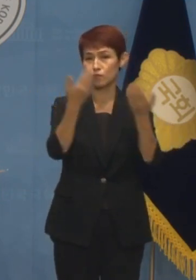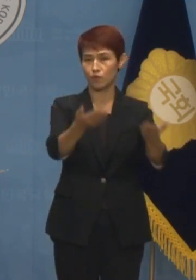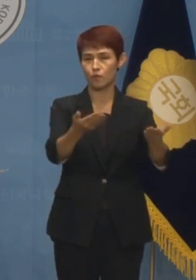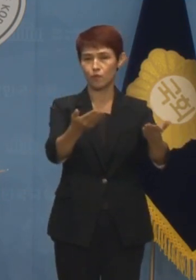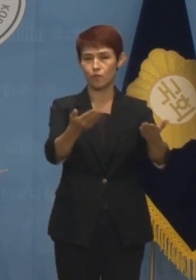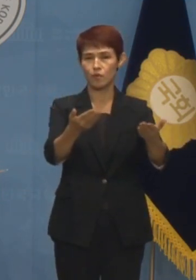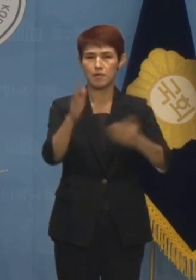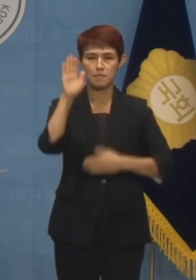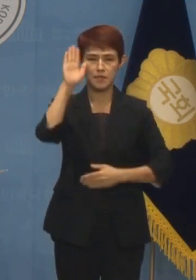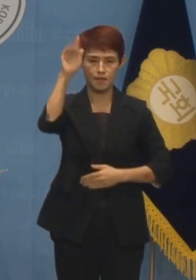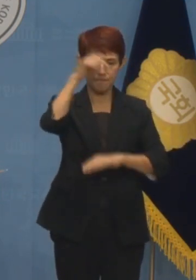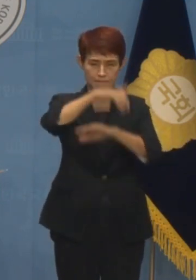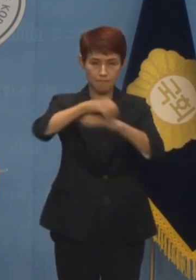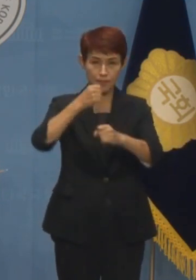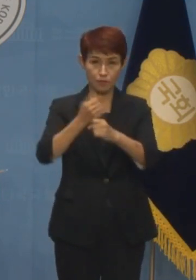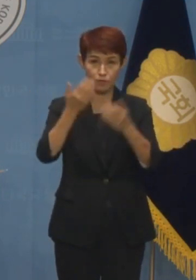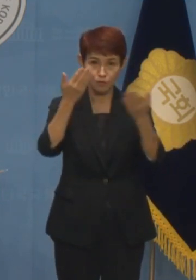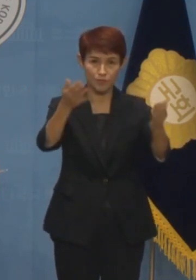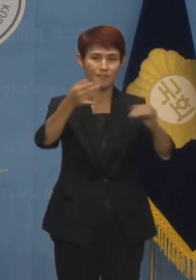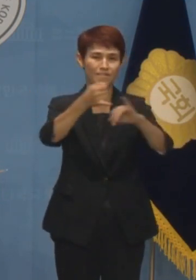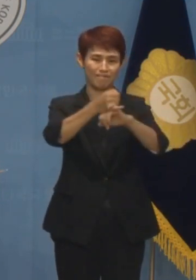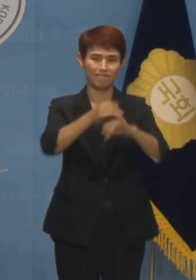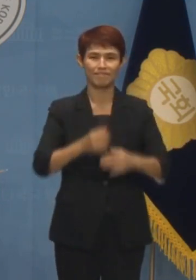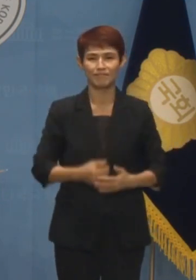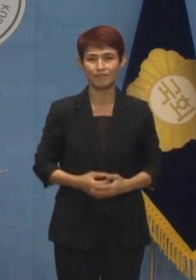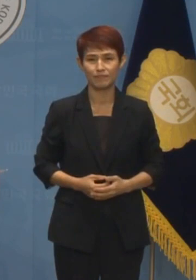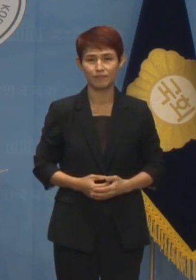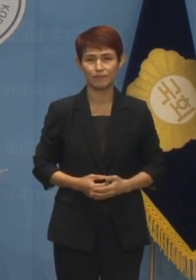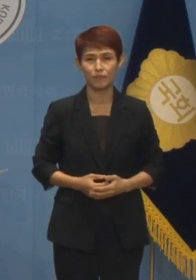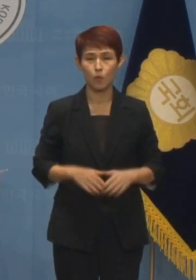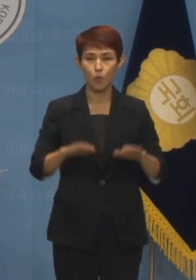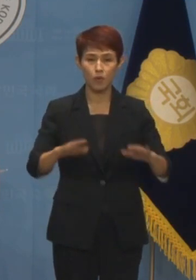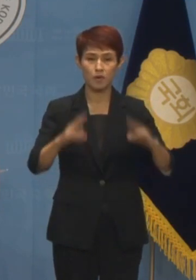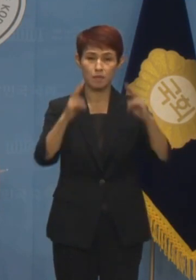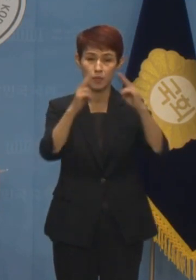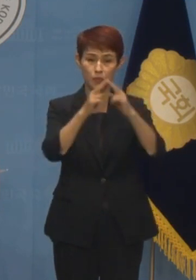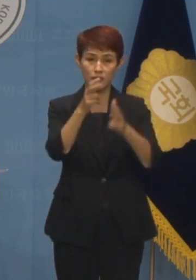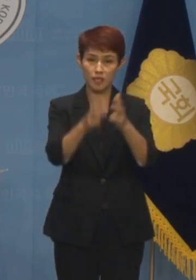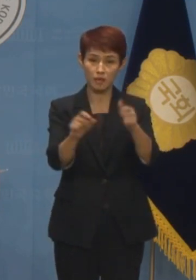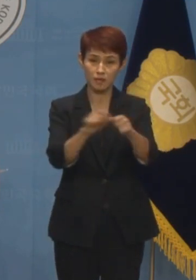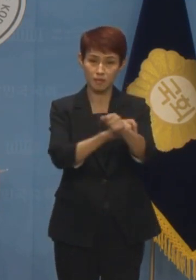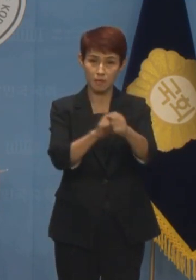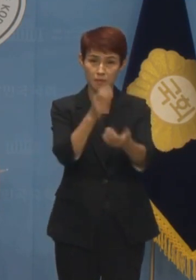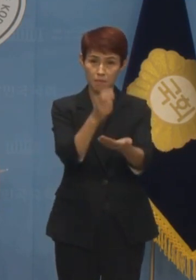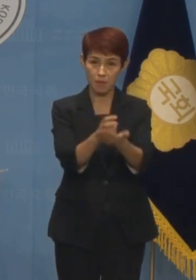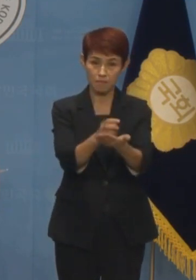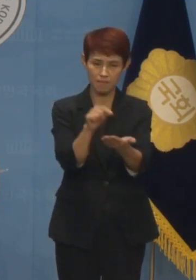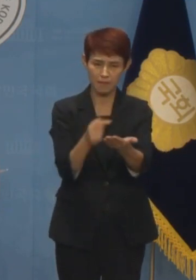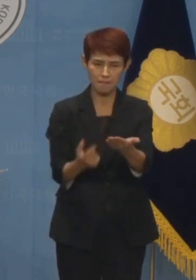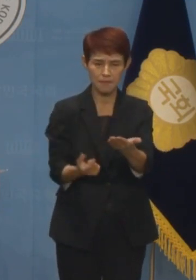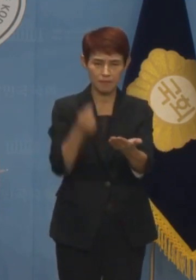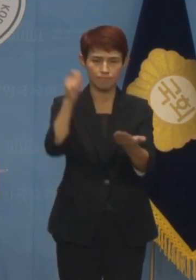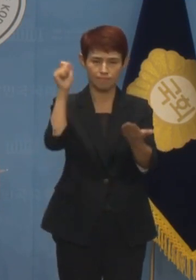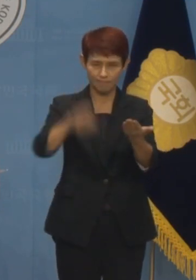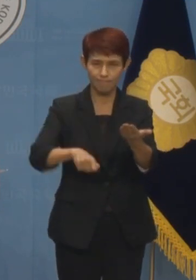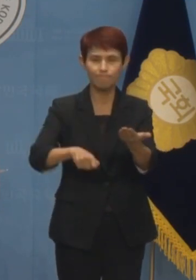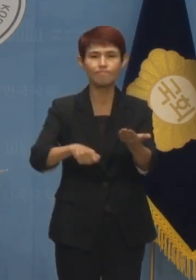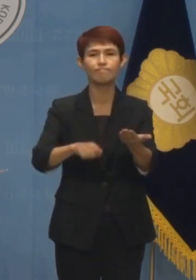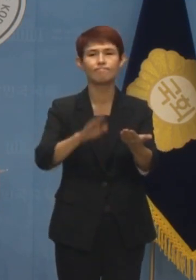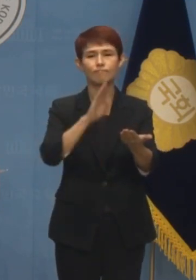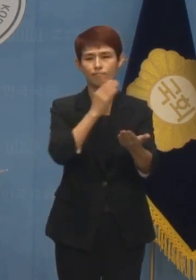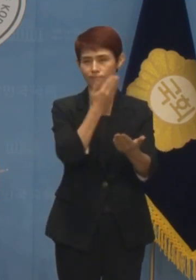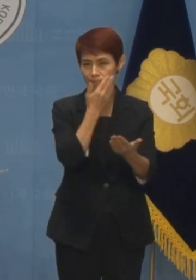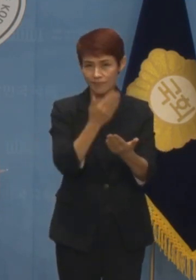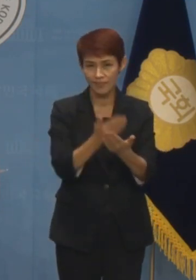세울 수 있도록 하겠습니다. 오늘 발의하는 반도체 산업 지원 특별조치법의 조속한 통과가 그첫